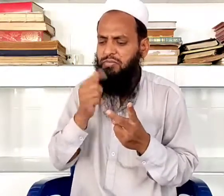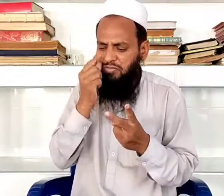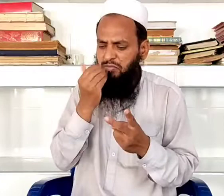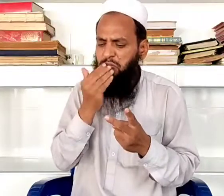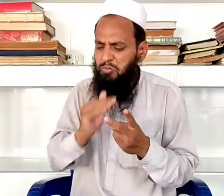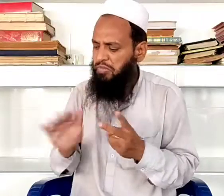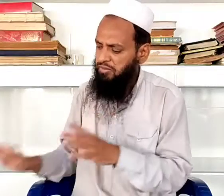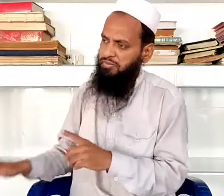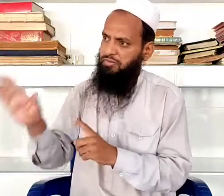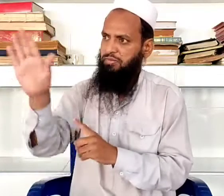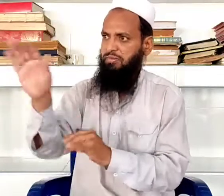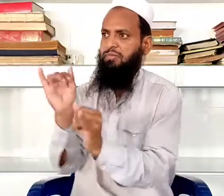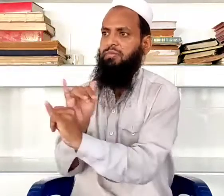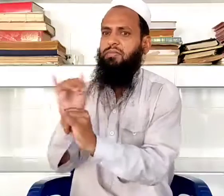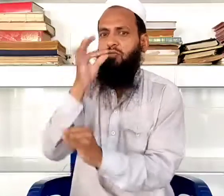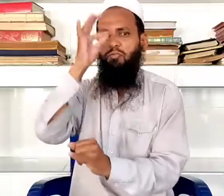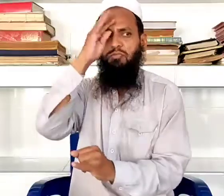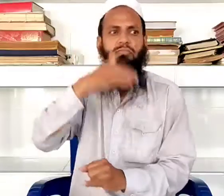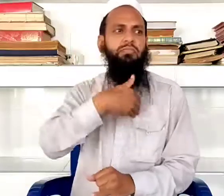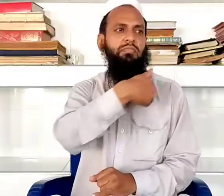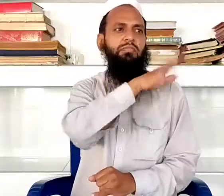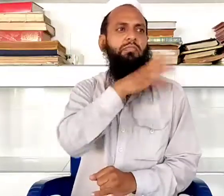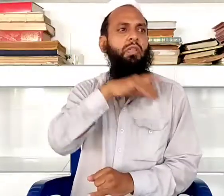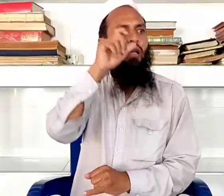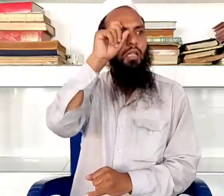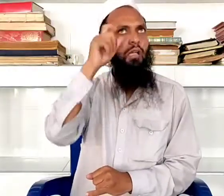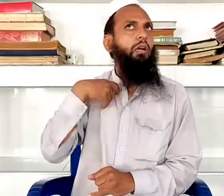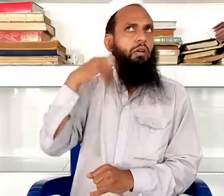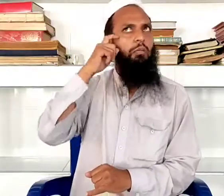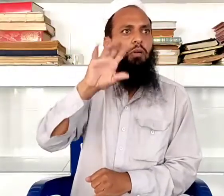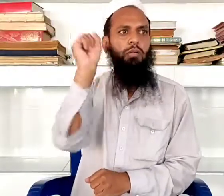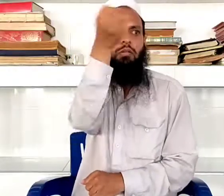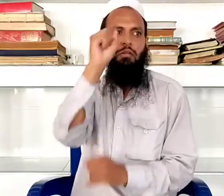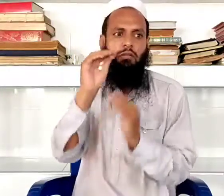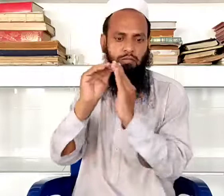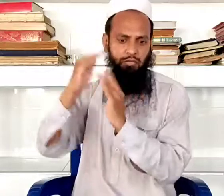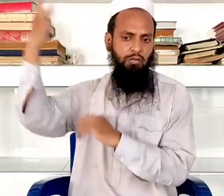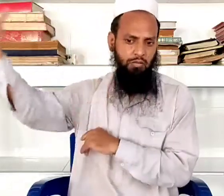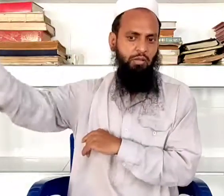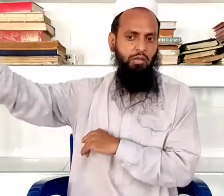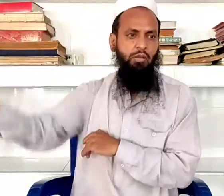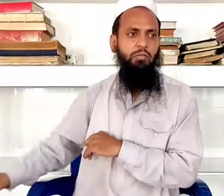مقام تے نبی صلی اللہ علیہ وسلم نے اس طرح گہری محبت اور گہرے یعنی کہ